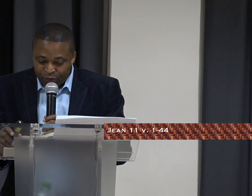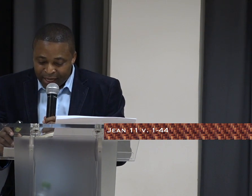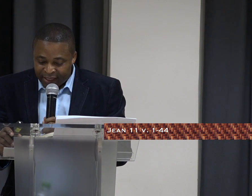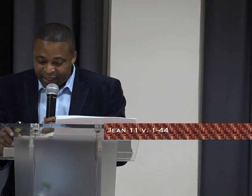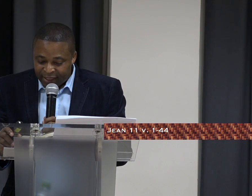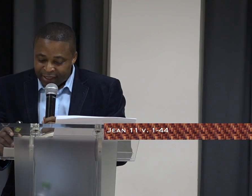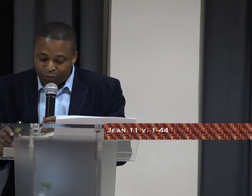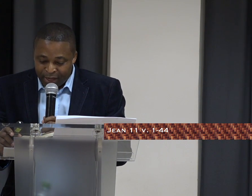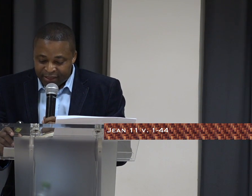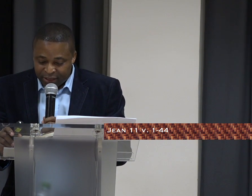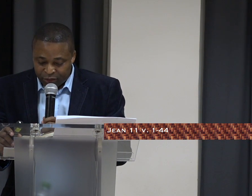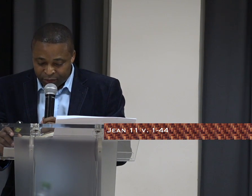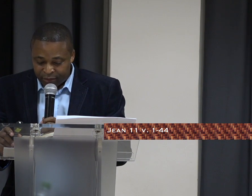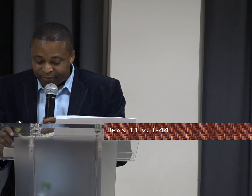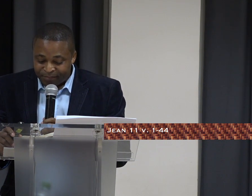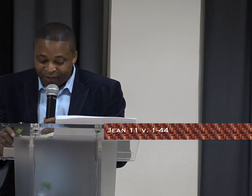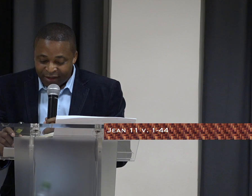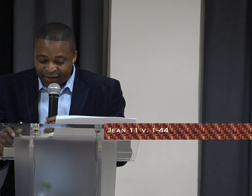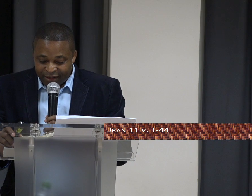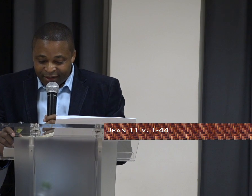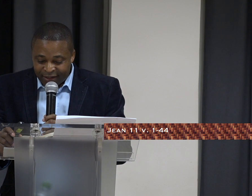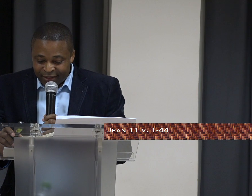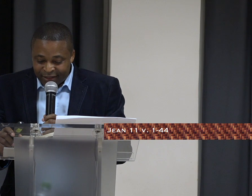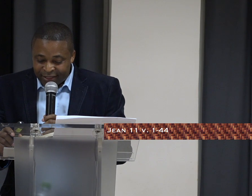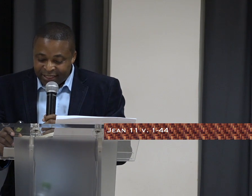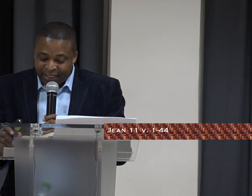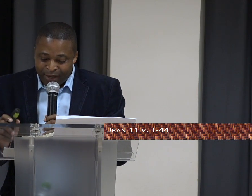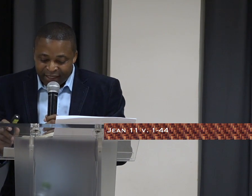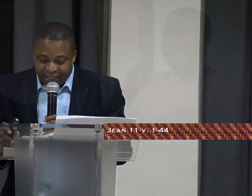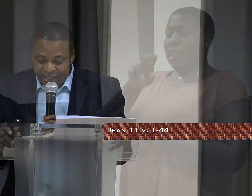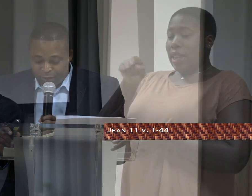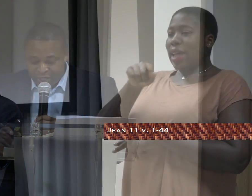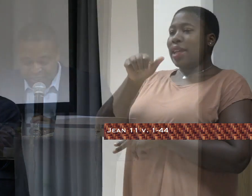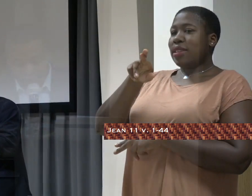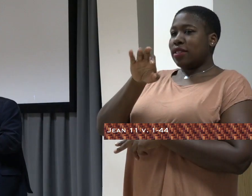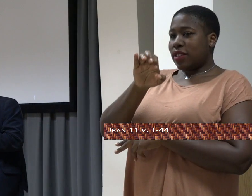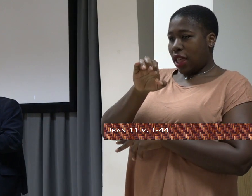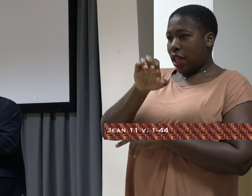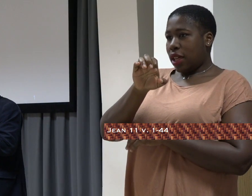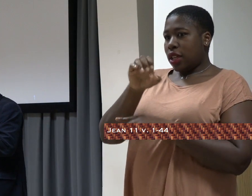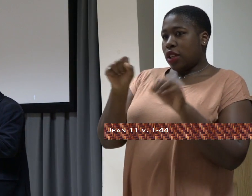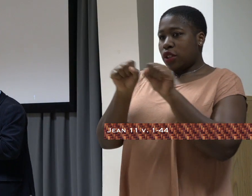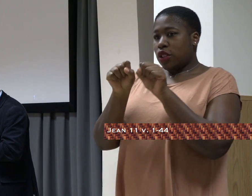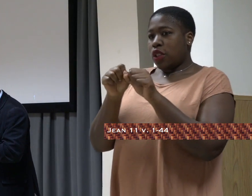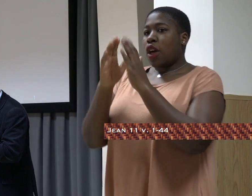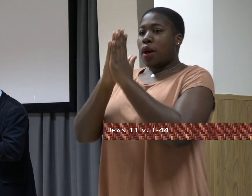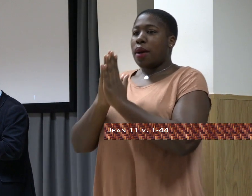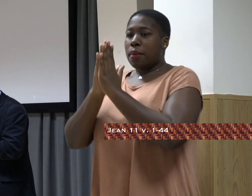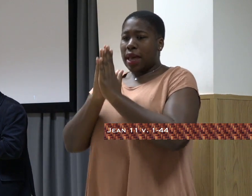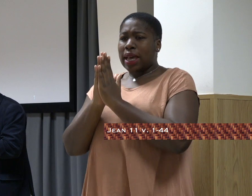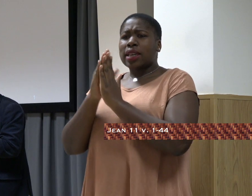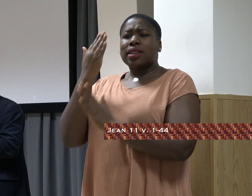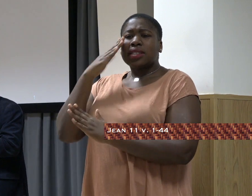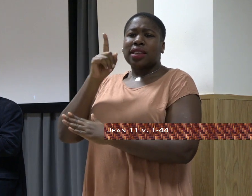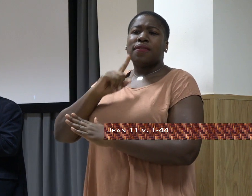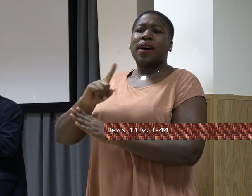village de Marie et de Marthe, sa sœur. C'était cette Marie qui oignit de parfum le Seigneur et qui lui essuya les